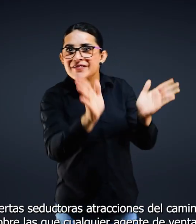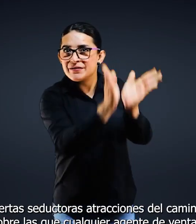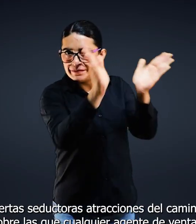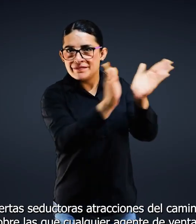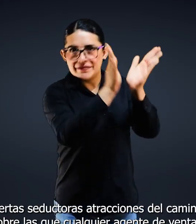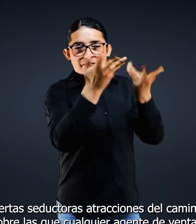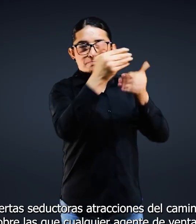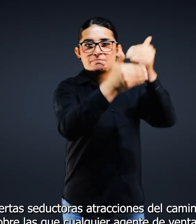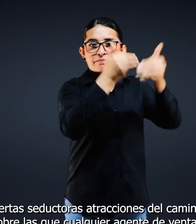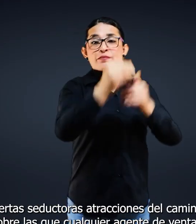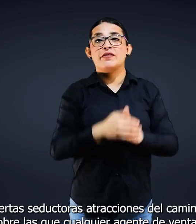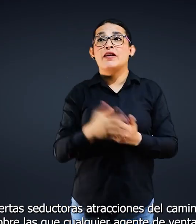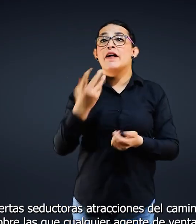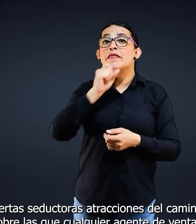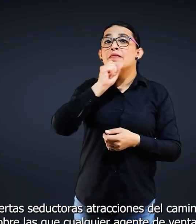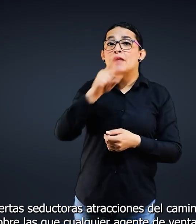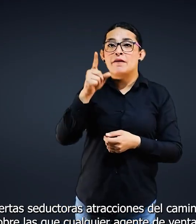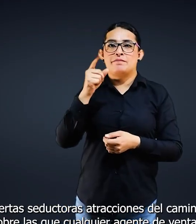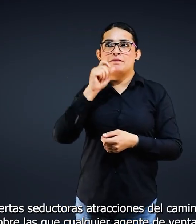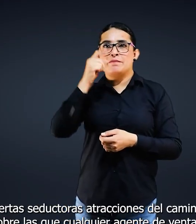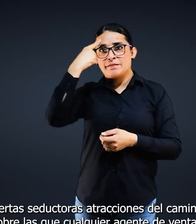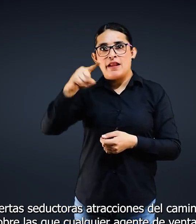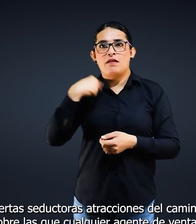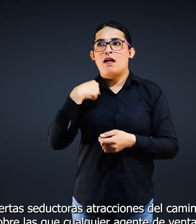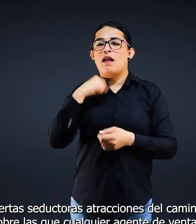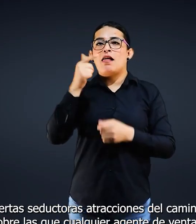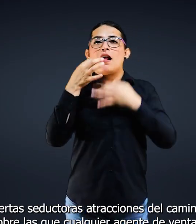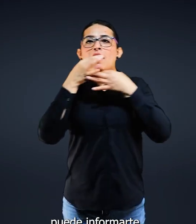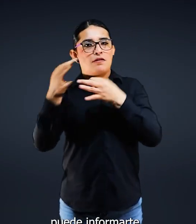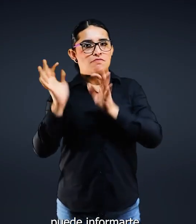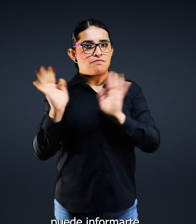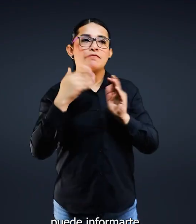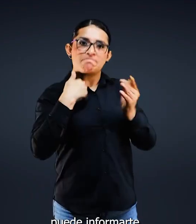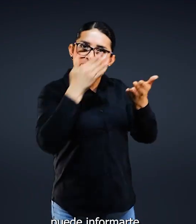ciertas seductoras atracciones del camino, sobre las que cualquier agente de ventas puede informarte.